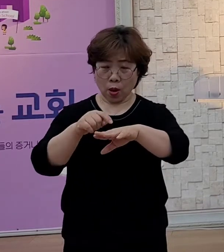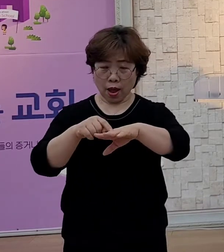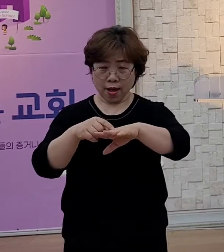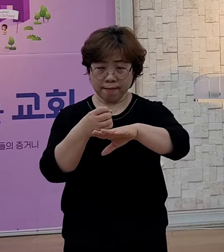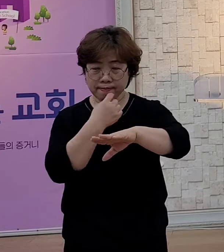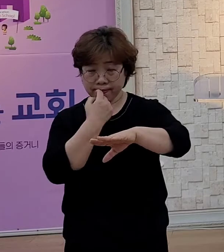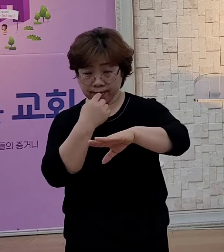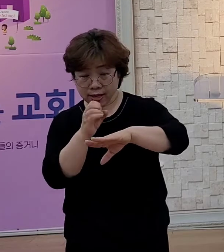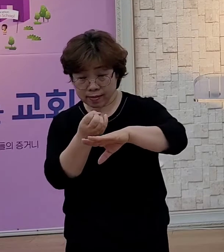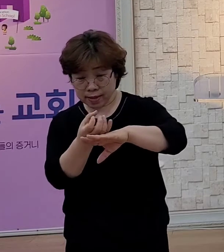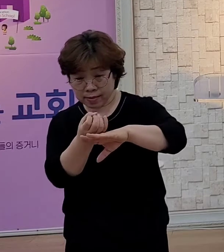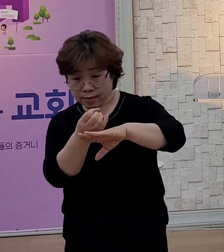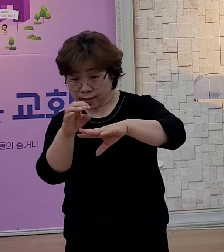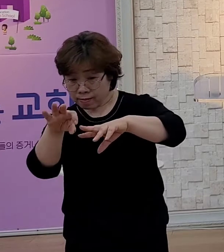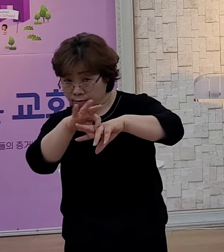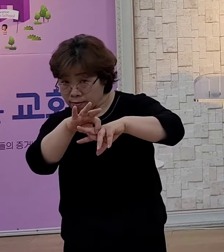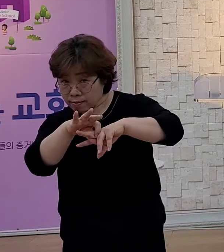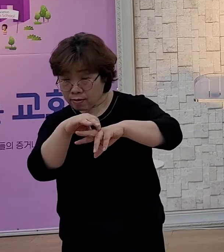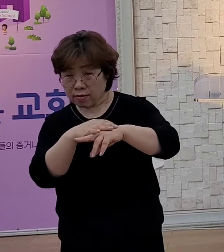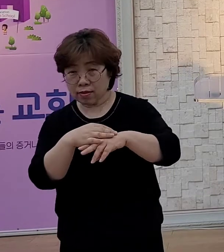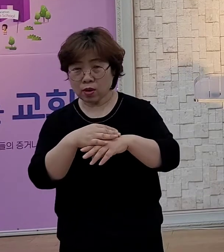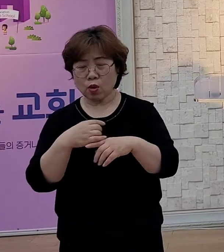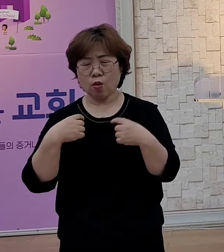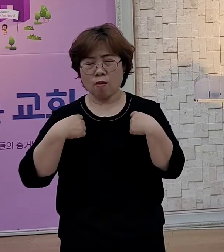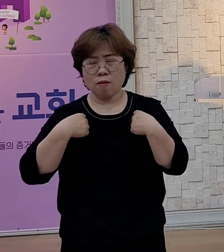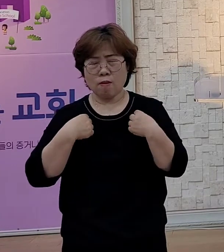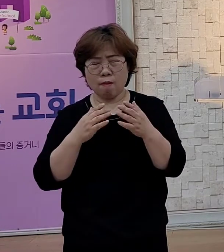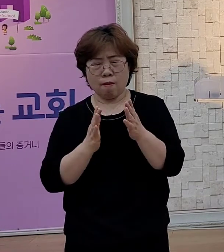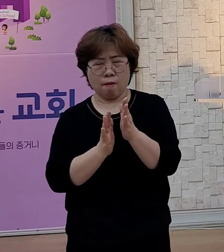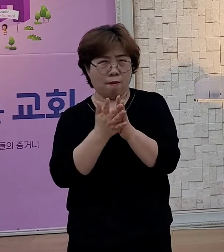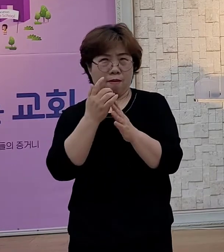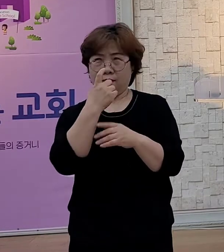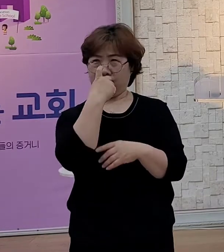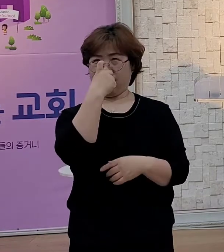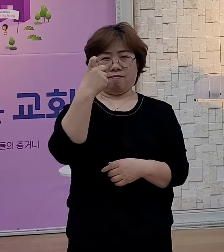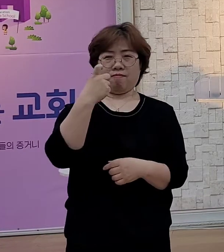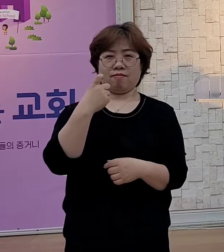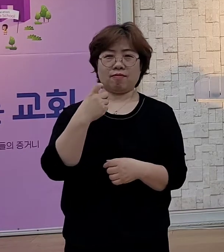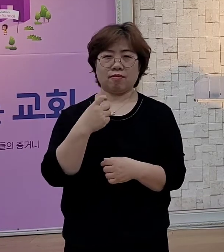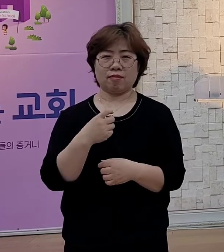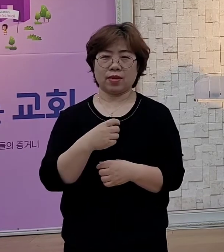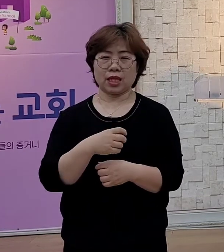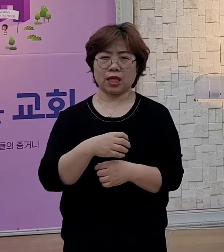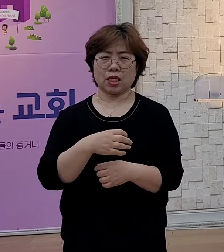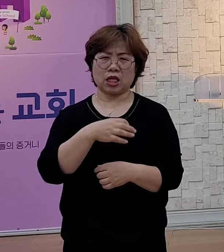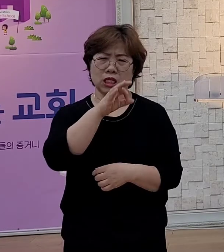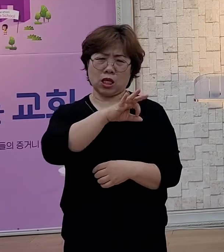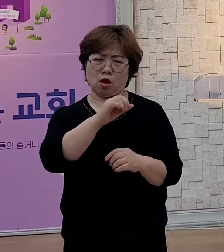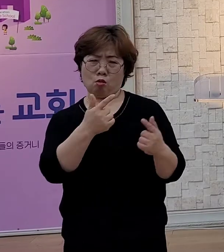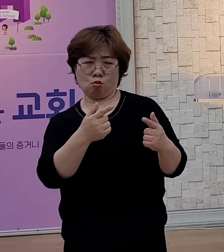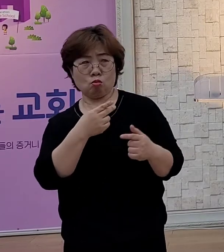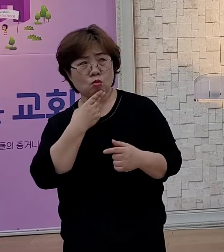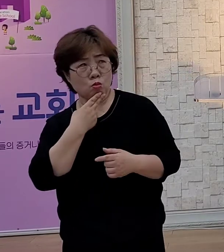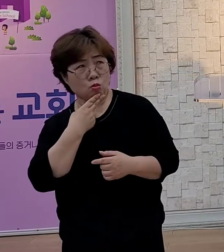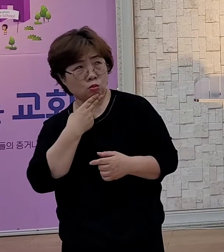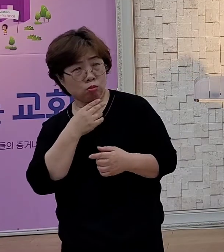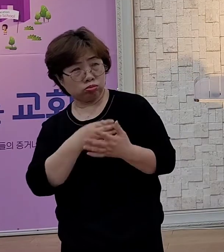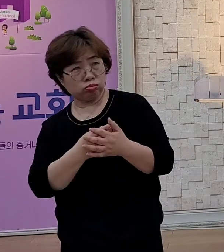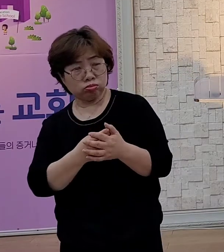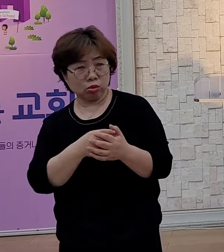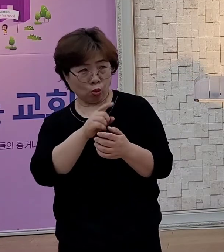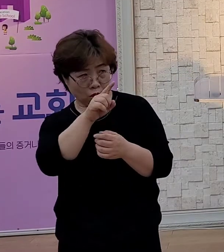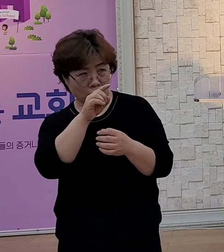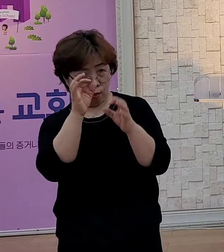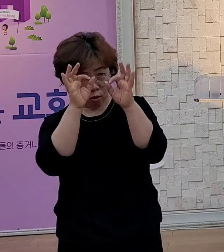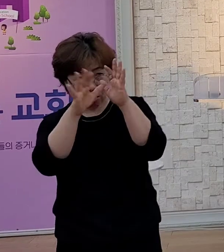있습니다. 그리고 옷차림도 너무너무 멋집니다. 예사롭지가 않습니다. 딱 볼